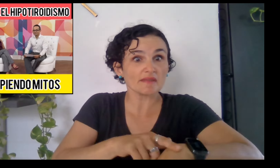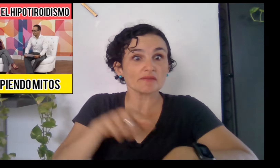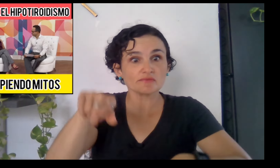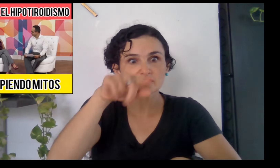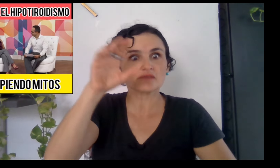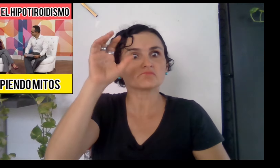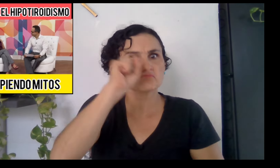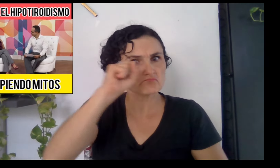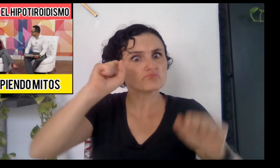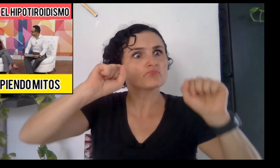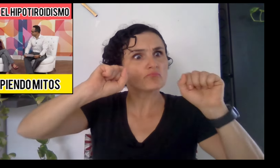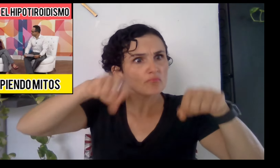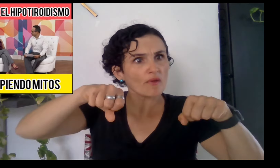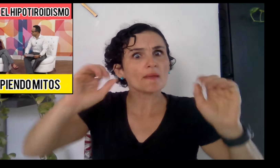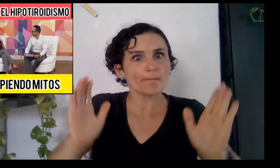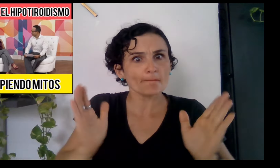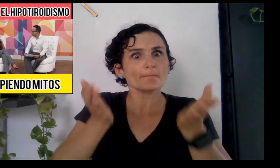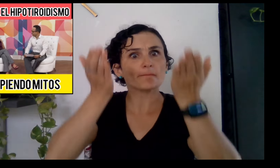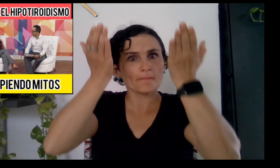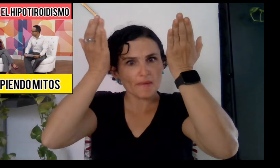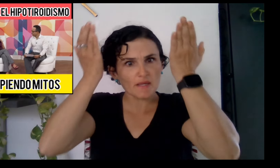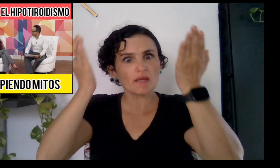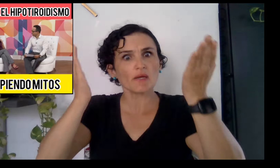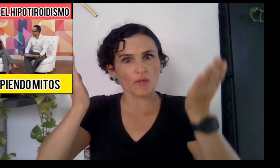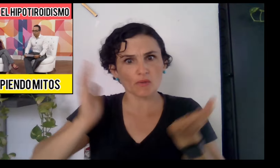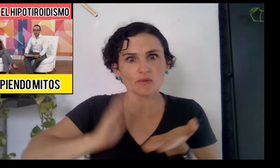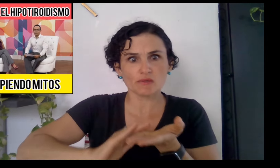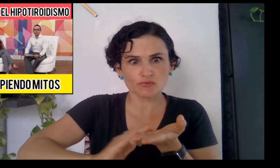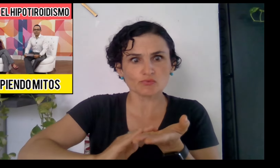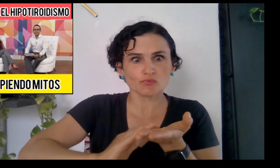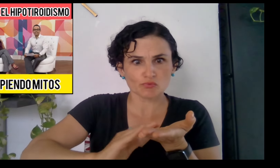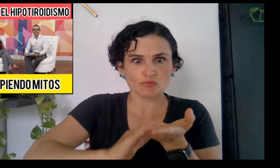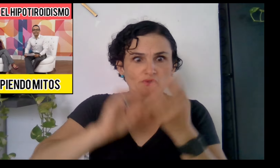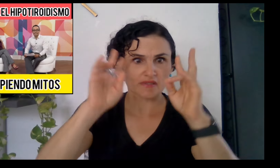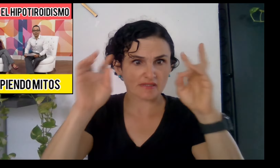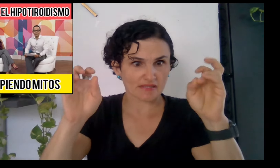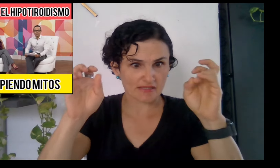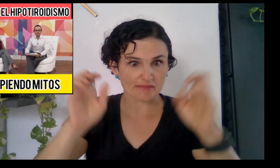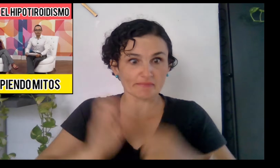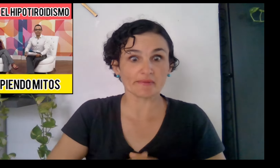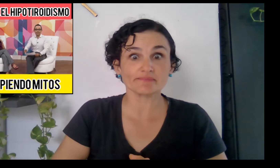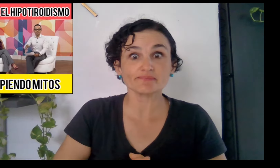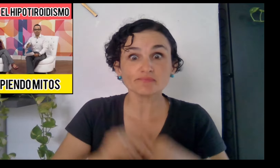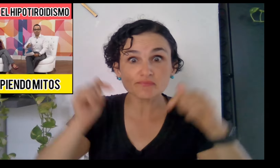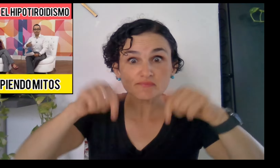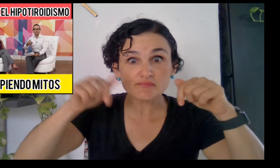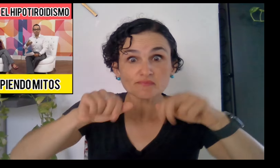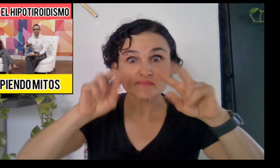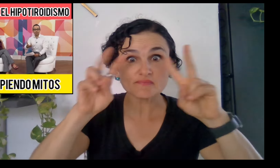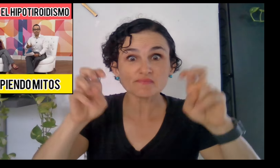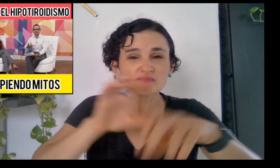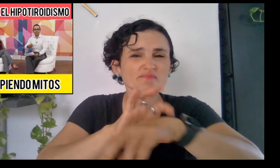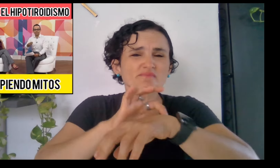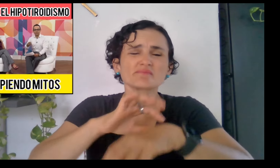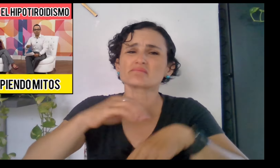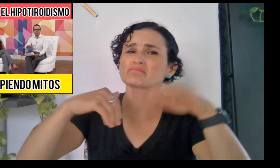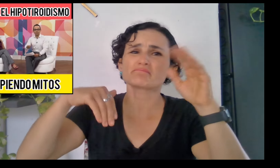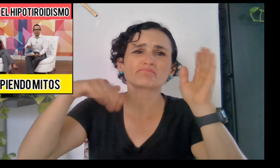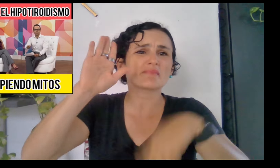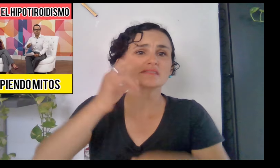que sí podemos hacer muchísimas cosas para resucitar nuestra tiroides. Bueno, muy bien. En el día de hoy vamos a hablar sobre la enfermedad más común, que